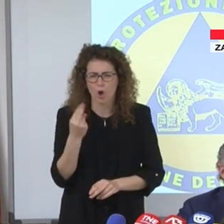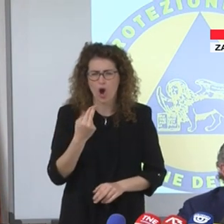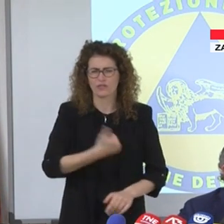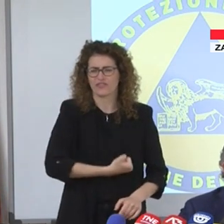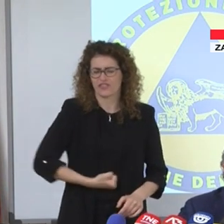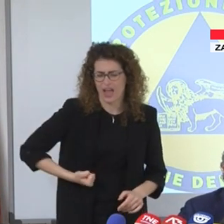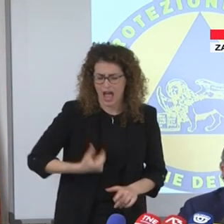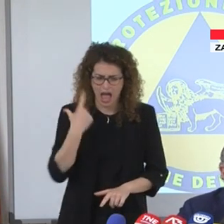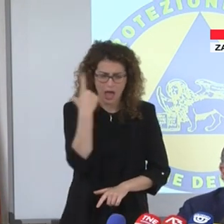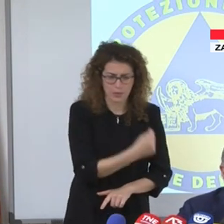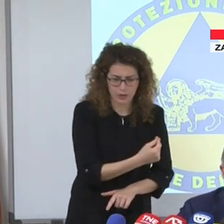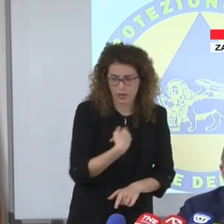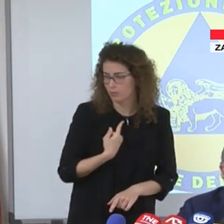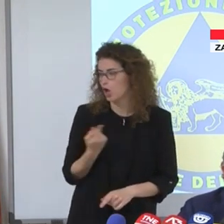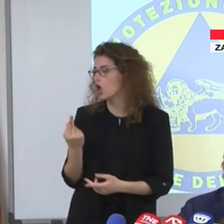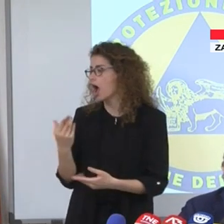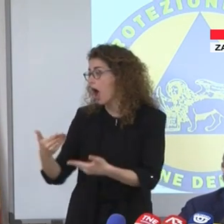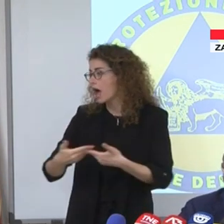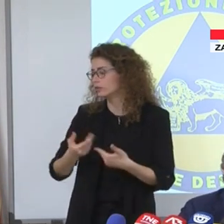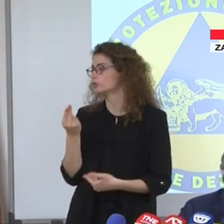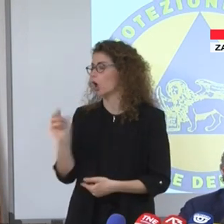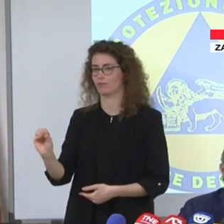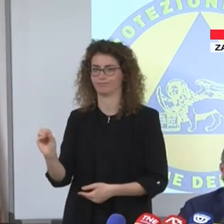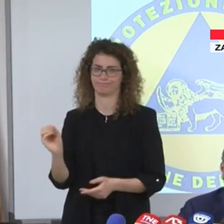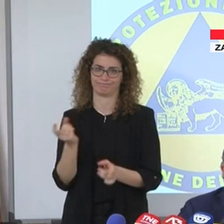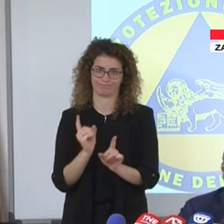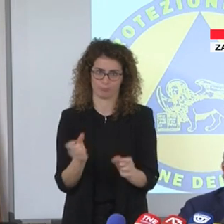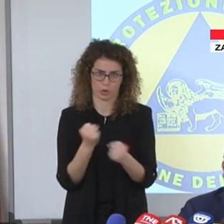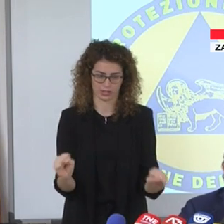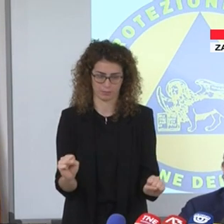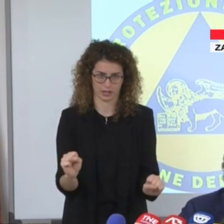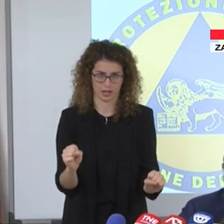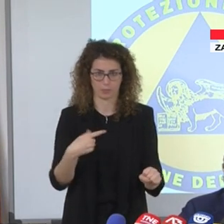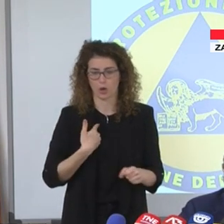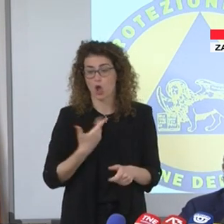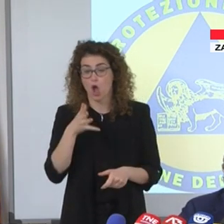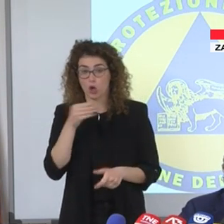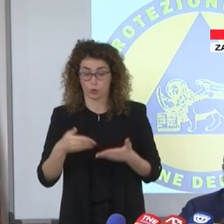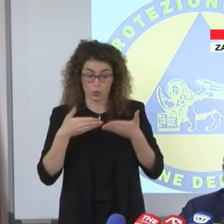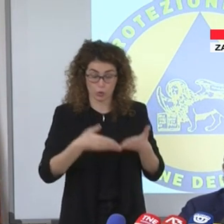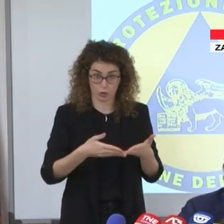Da qui a dire che tutti quelli che sbarcano in Italia scappano dalla morte o dalla fame, i dati ci dicono il contrario.